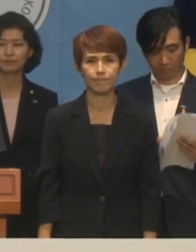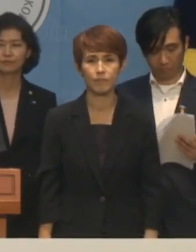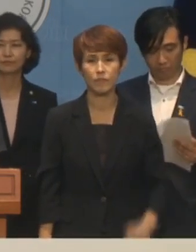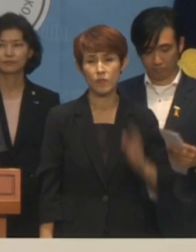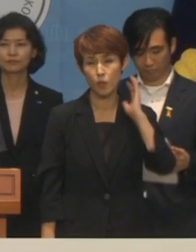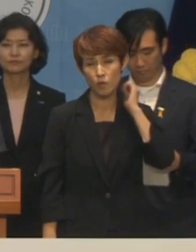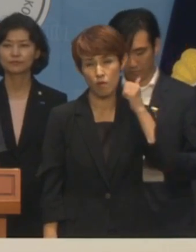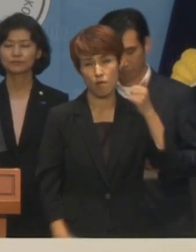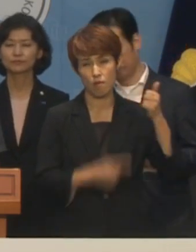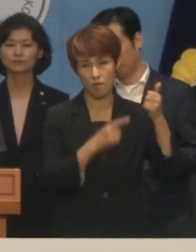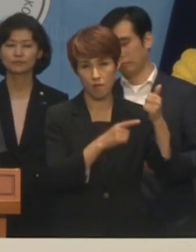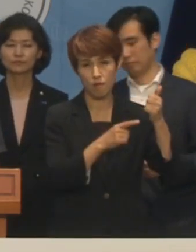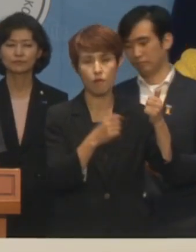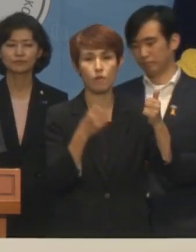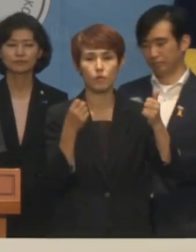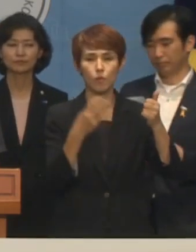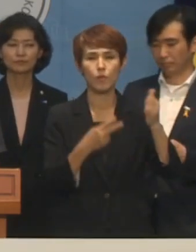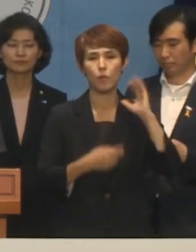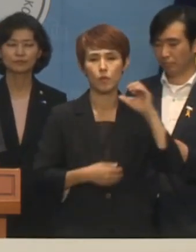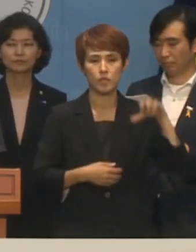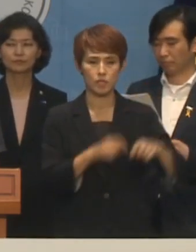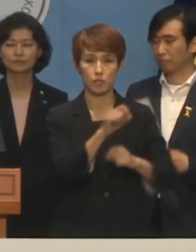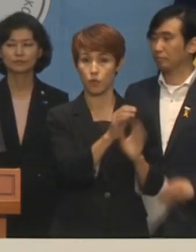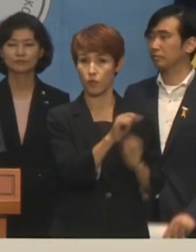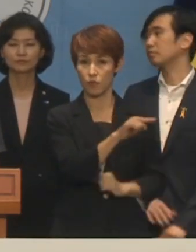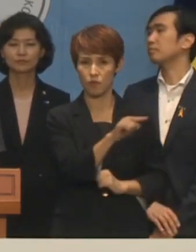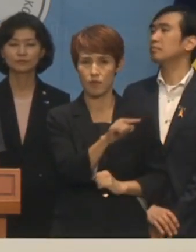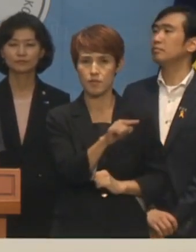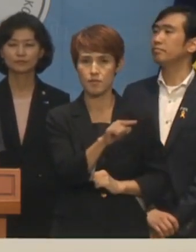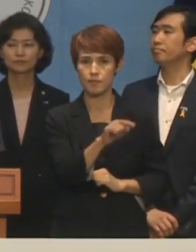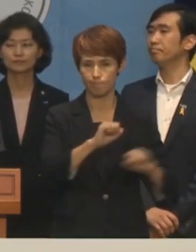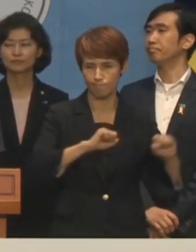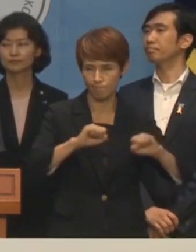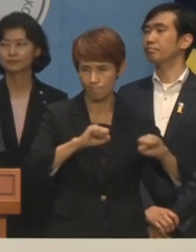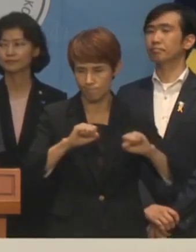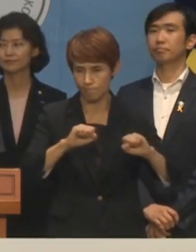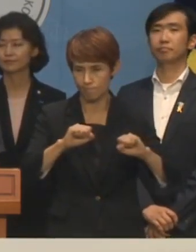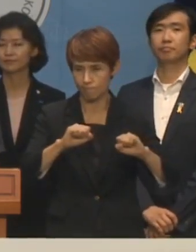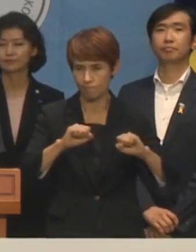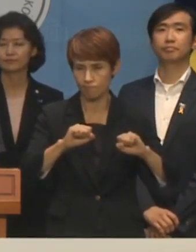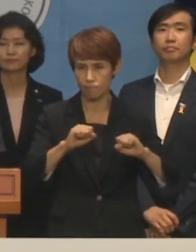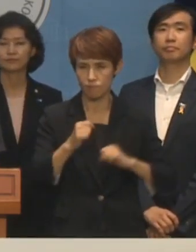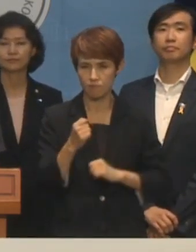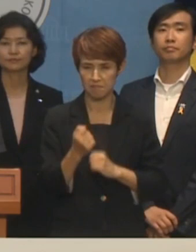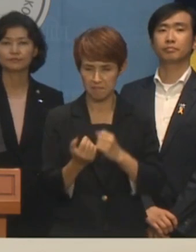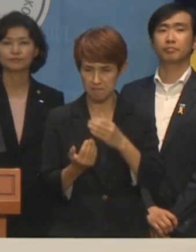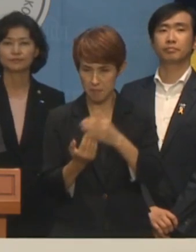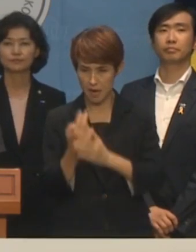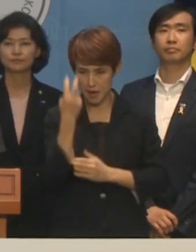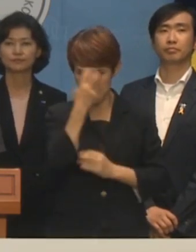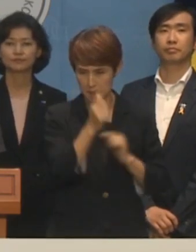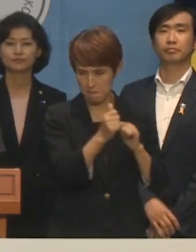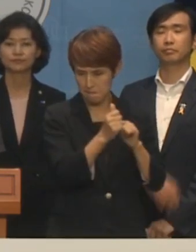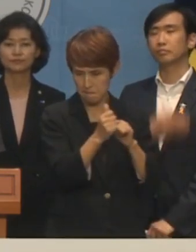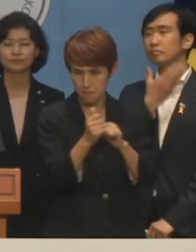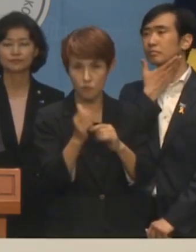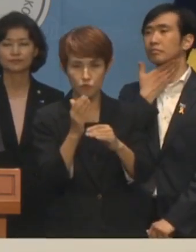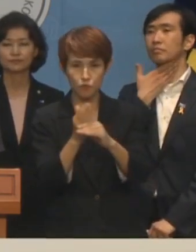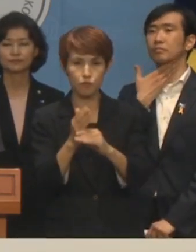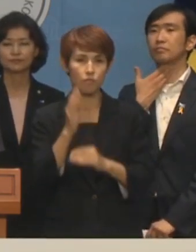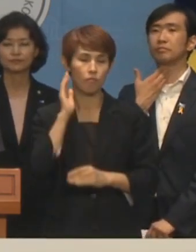대통령 윤석열을 포함한 대통령실 직원들이 조직적으로 움직여 사건에 외압을 가했고 그 과정에서